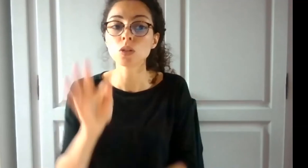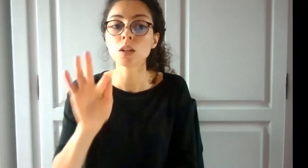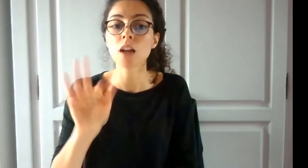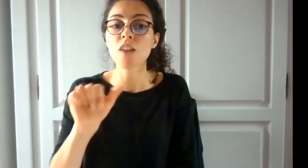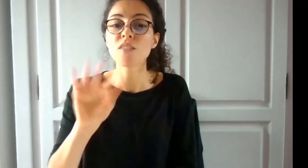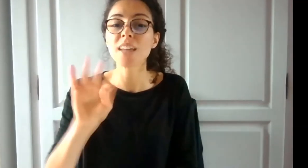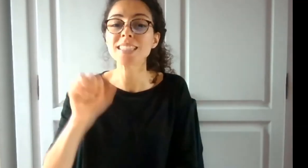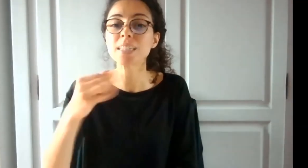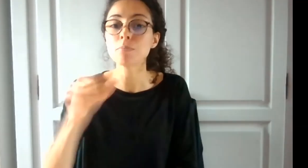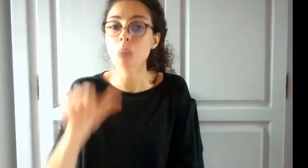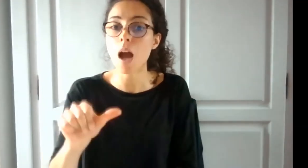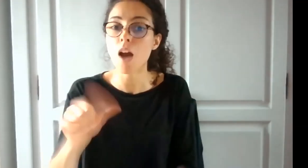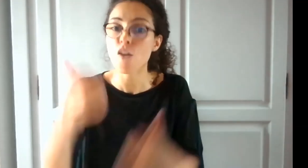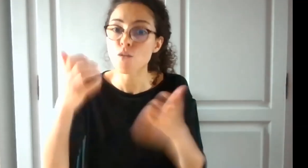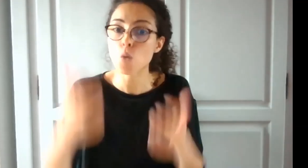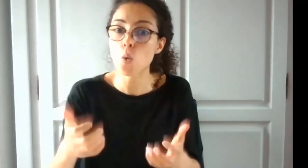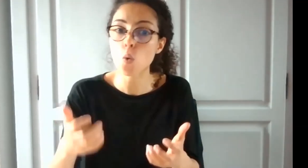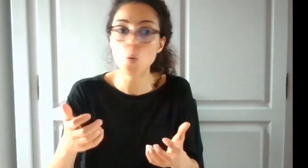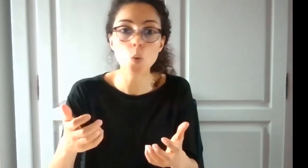sujet?